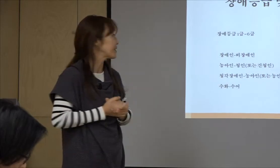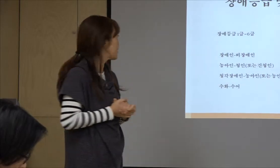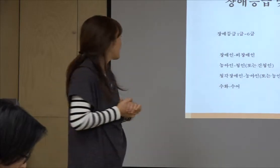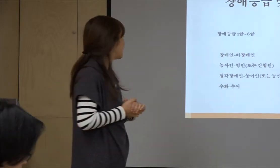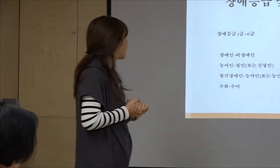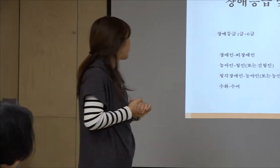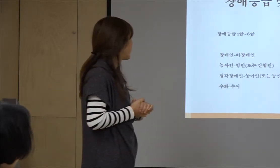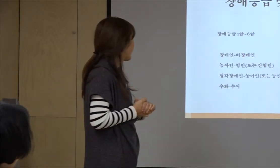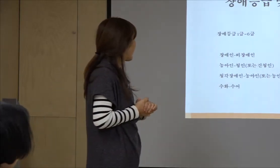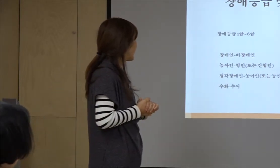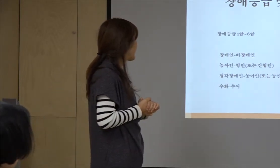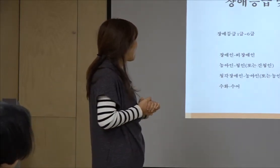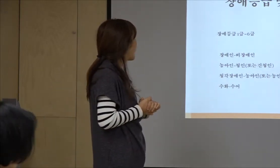맞아요. 그리고